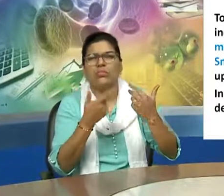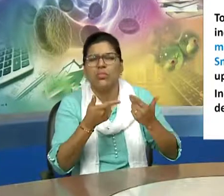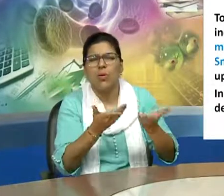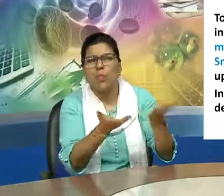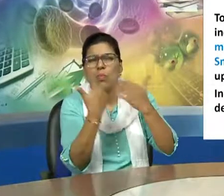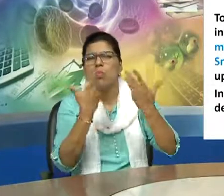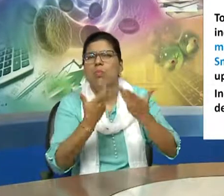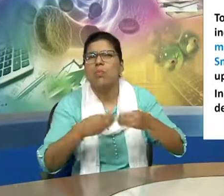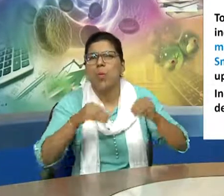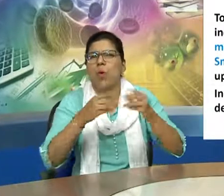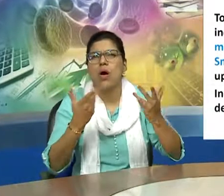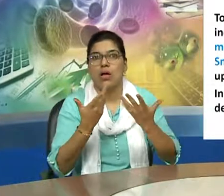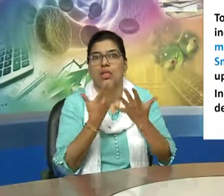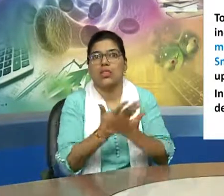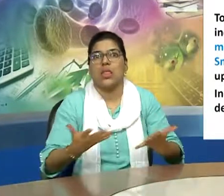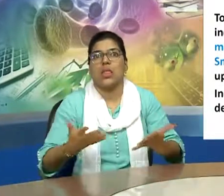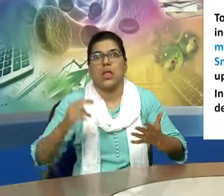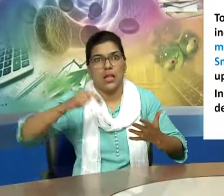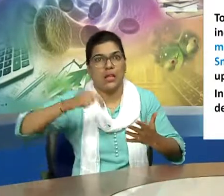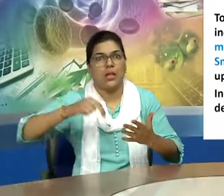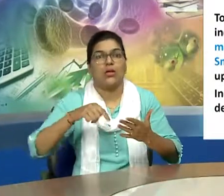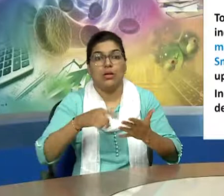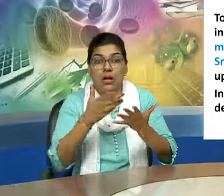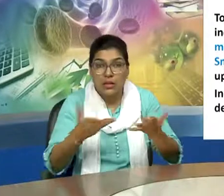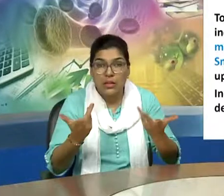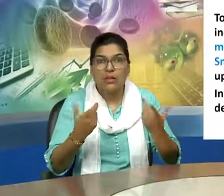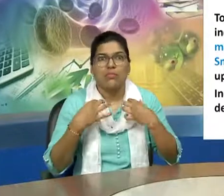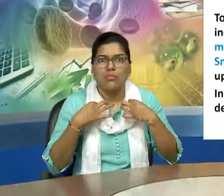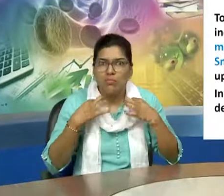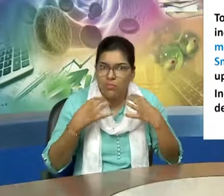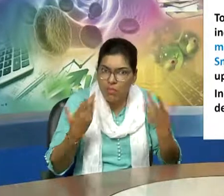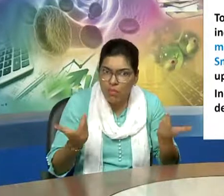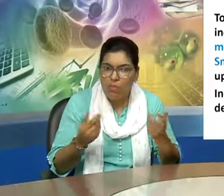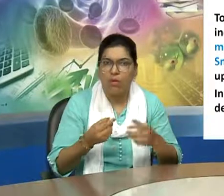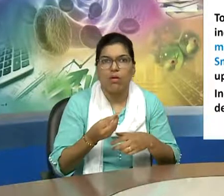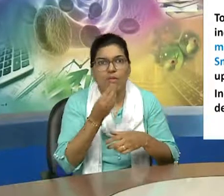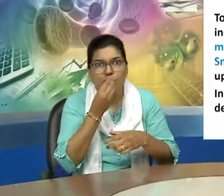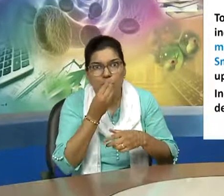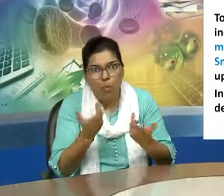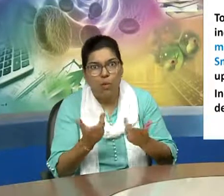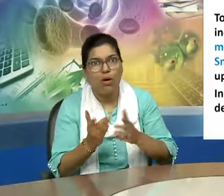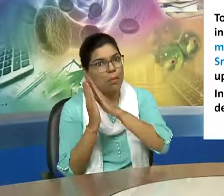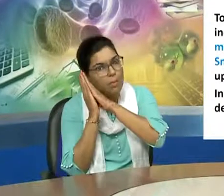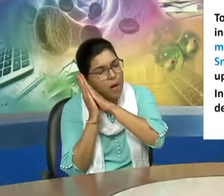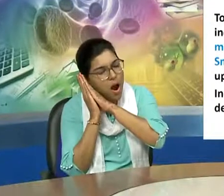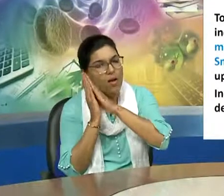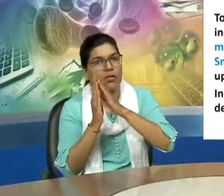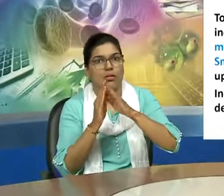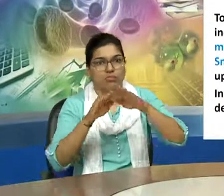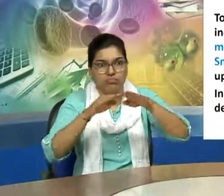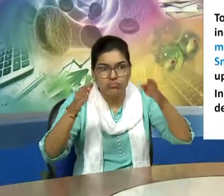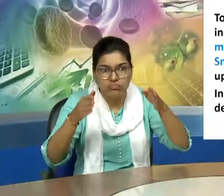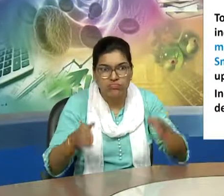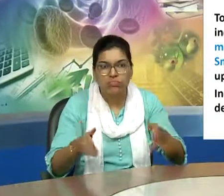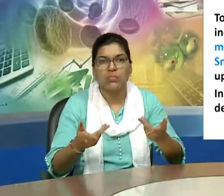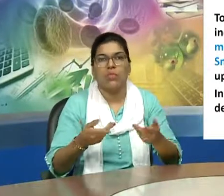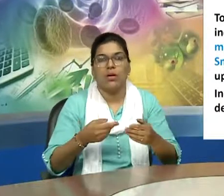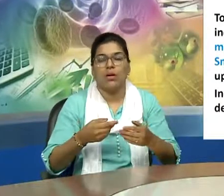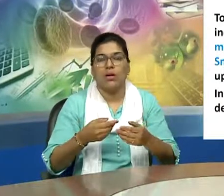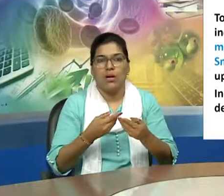discuss all those four points now. To meet the growing requirement of the increasing human